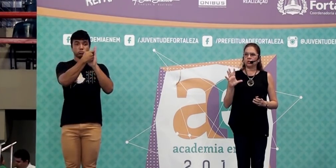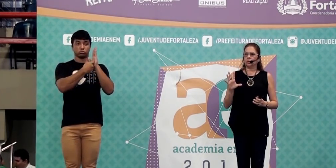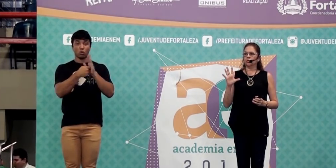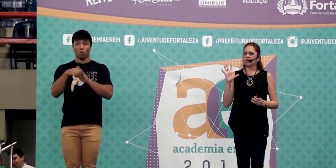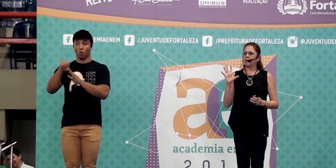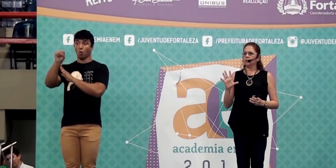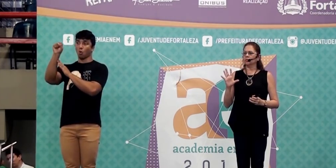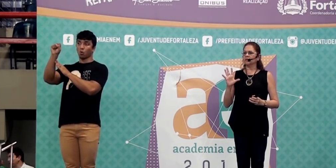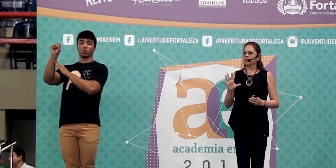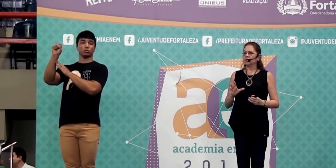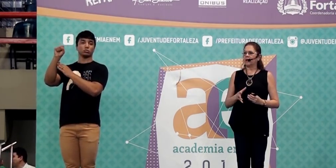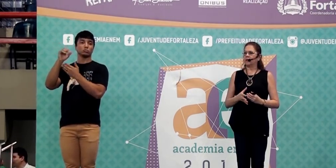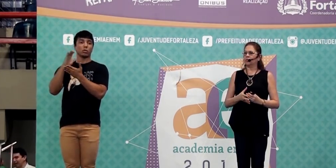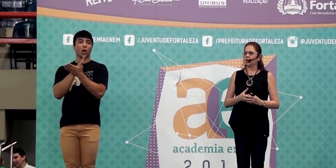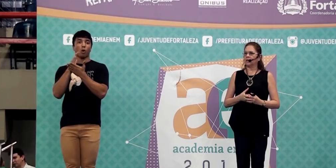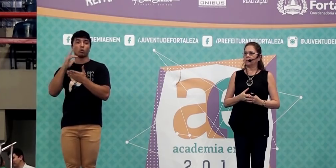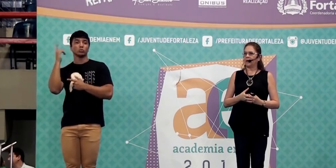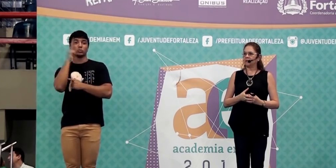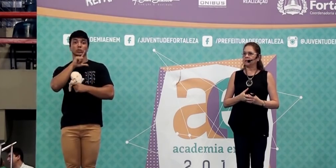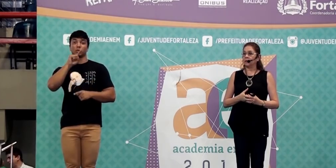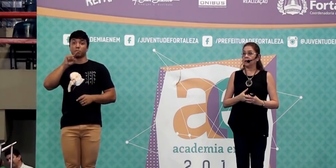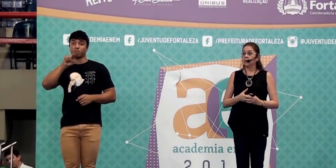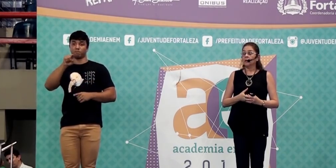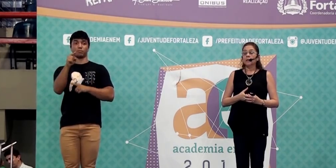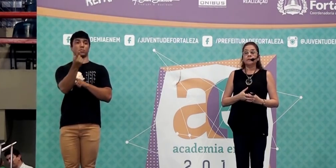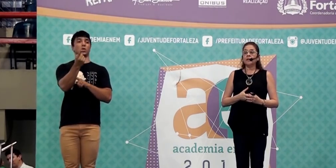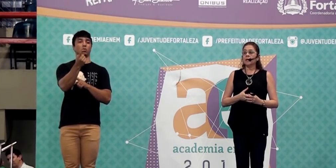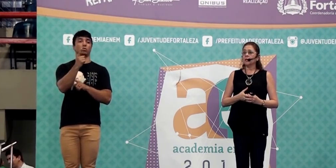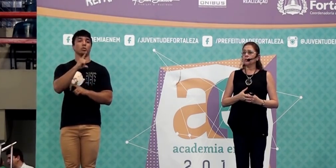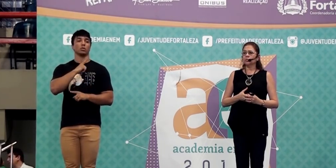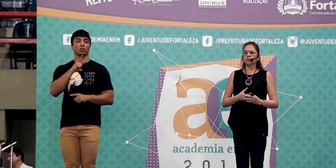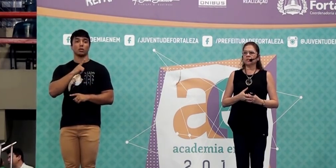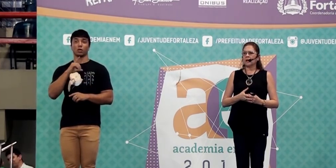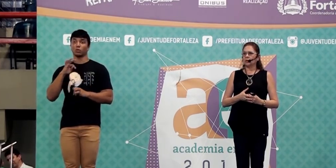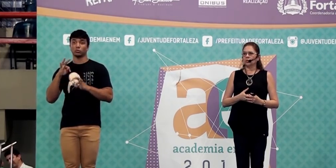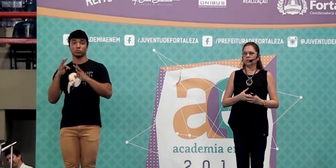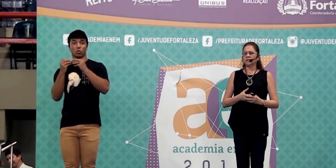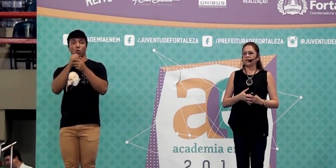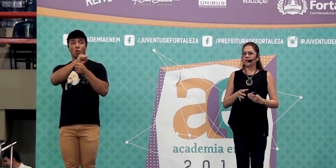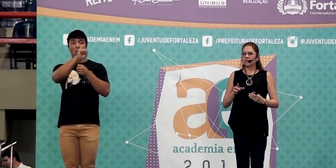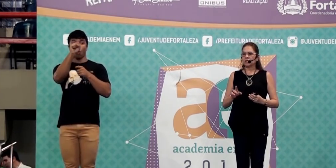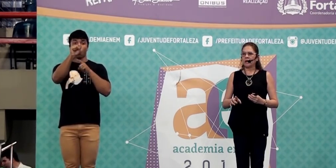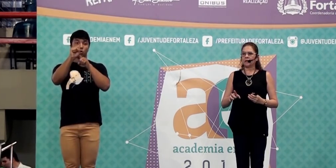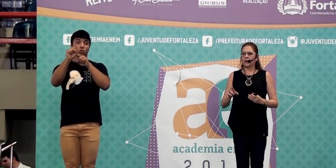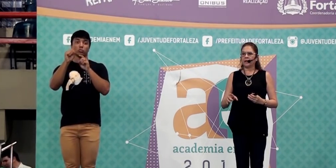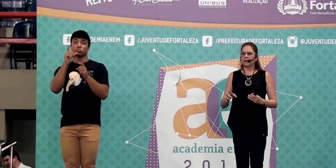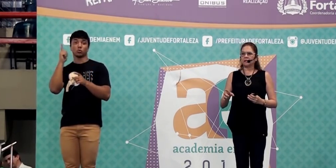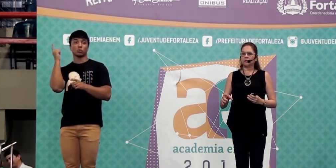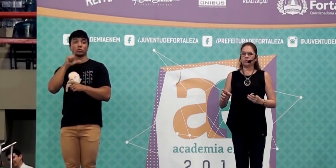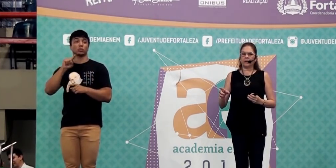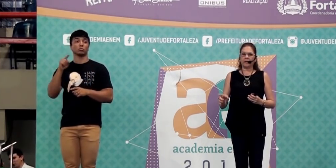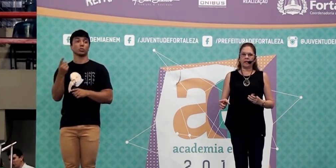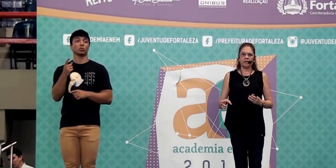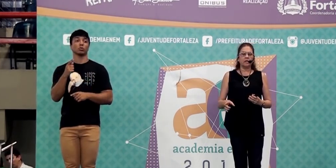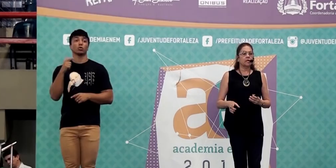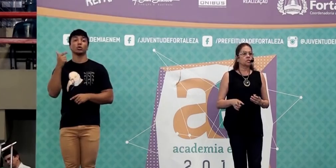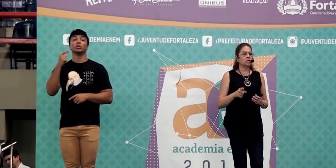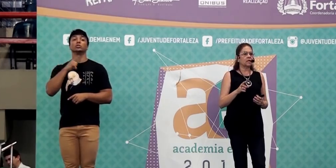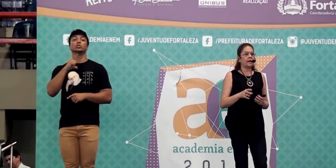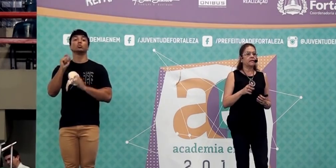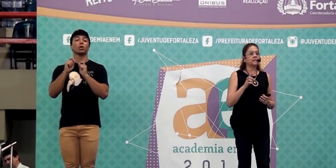internet mostrou de alunos que tiraram nota máxima, nenhum dos alunos que fecharam a redação do